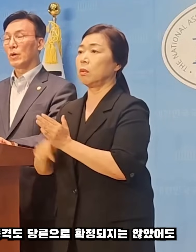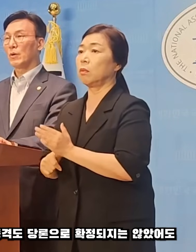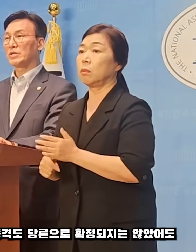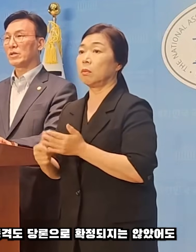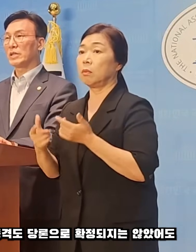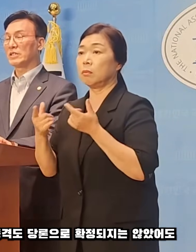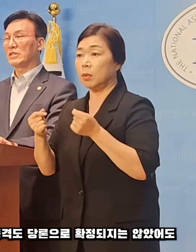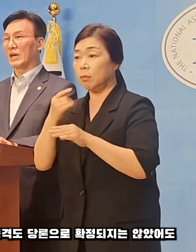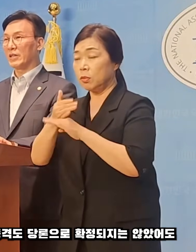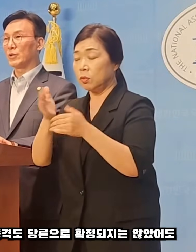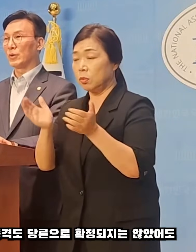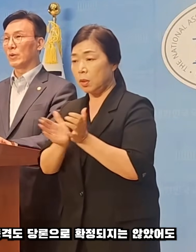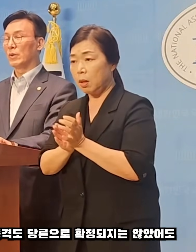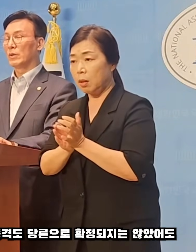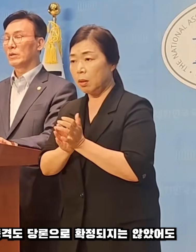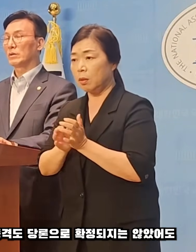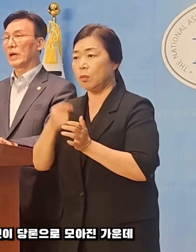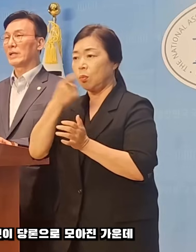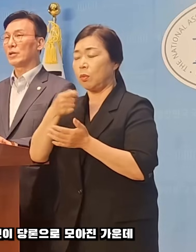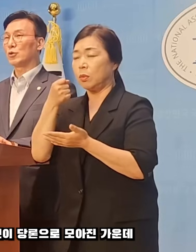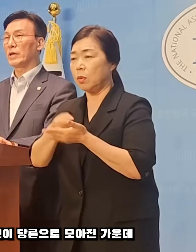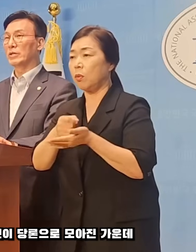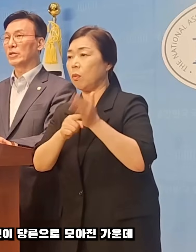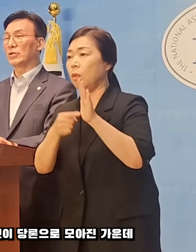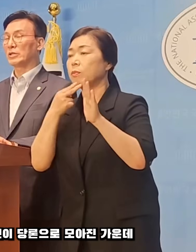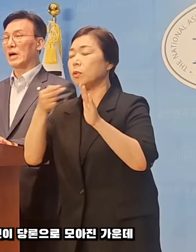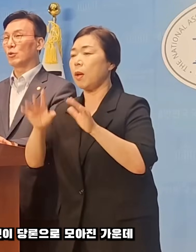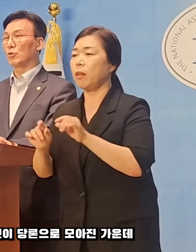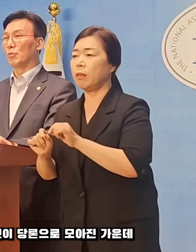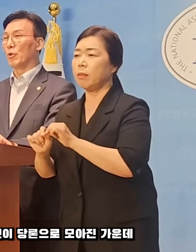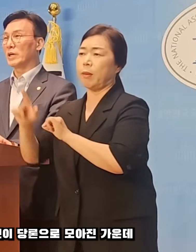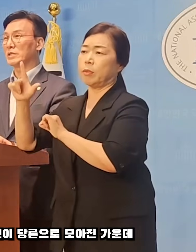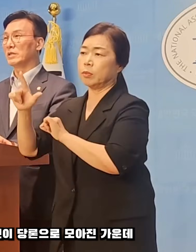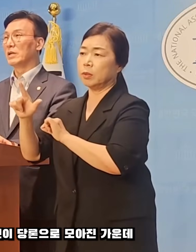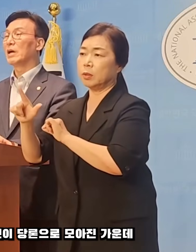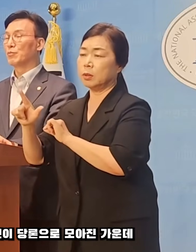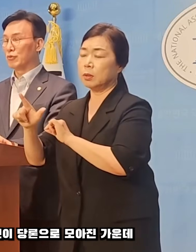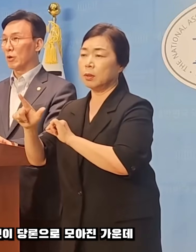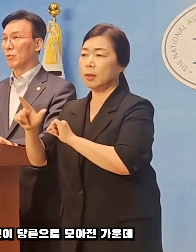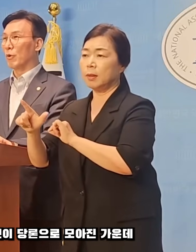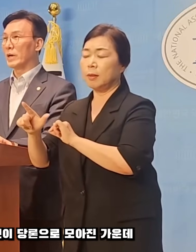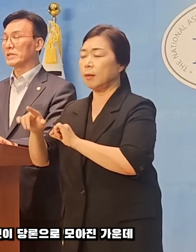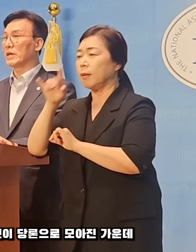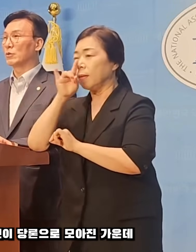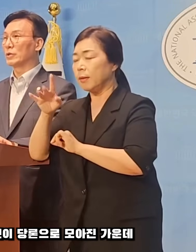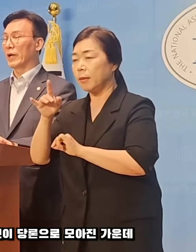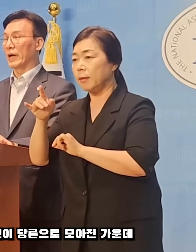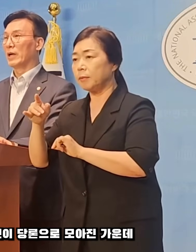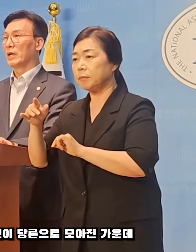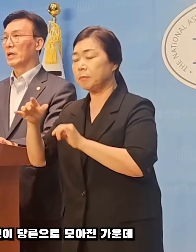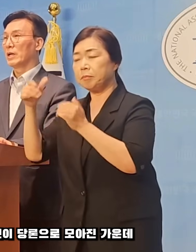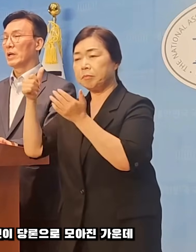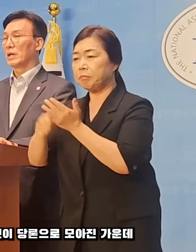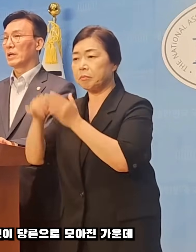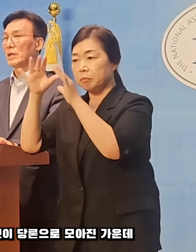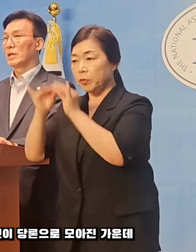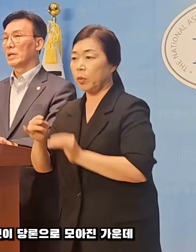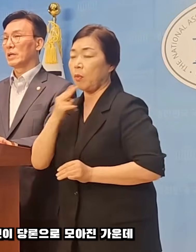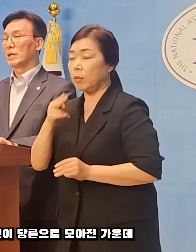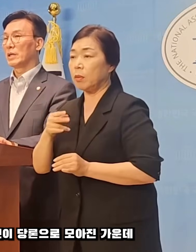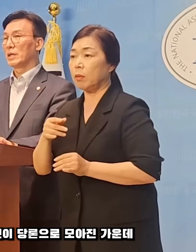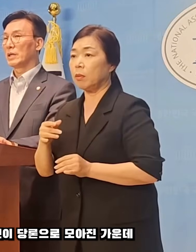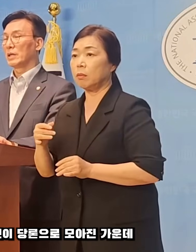당론으로 확정되지는 않았어도 대다수의 의견이 당론으로 모아진 부결로 모아진 가운데